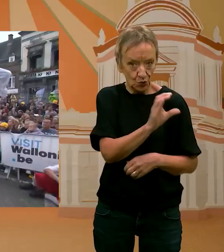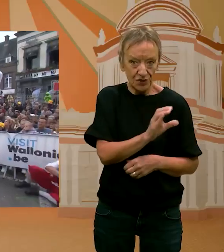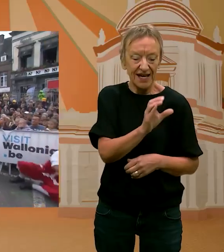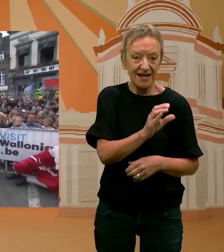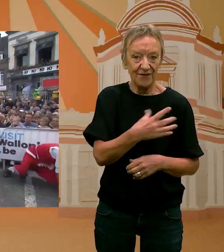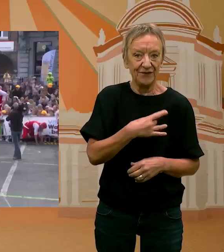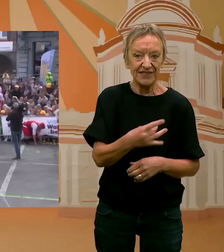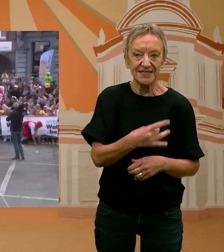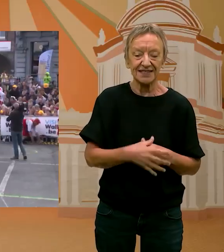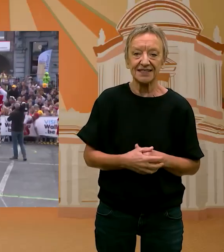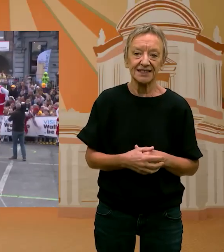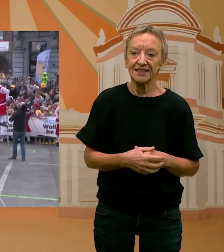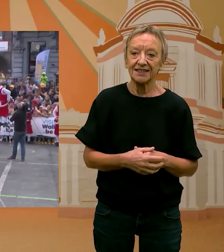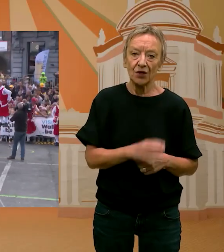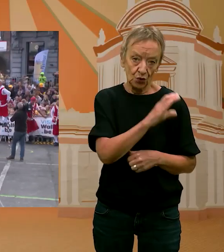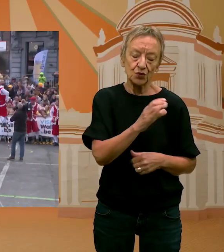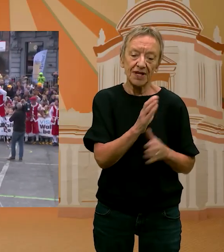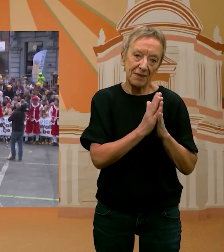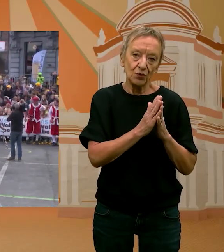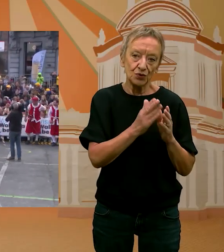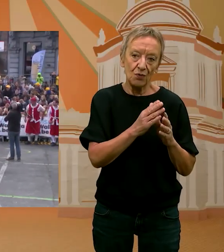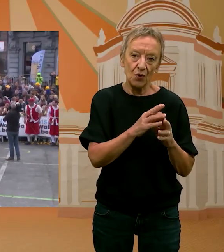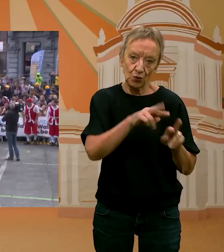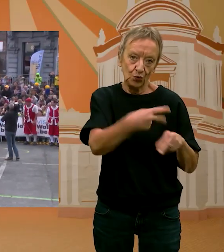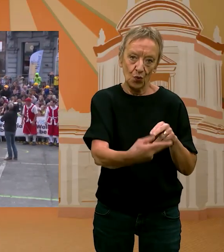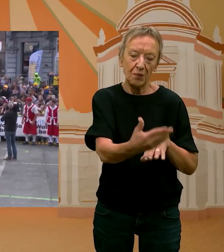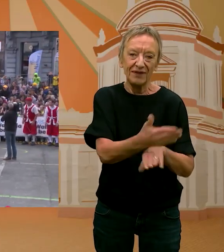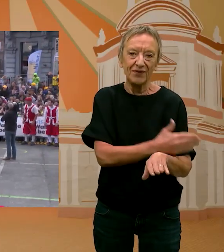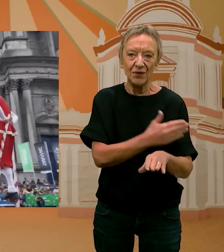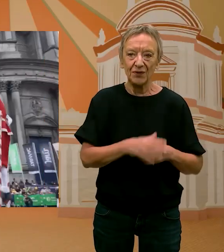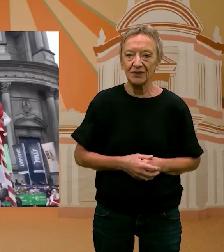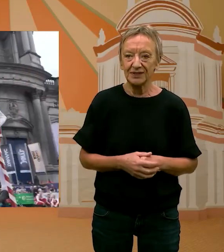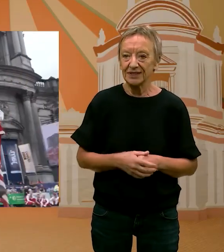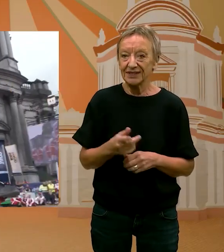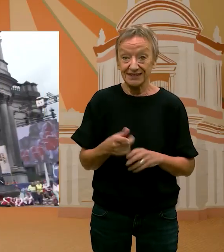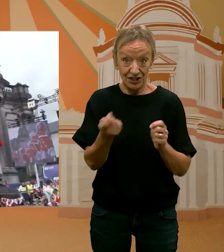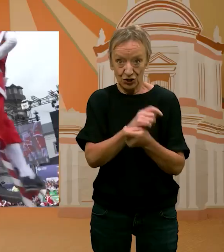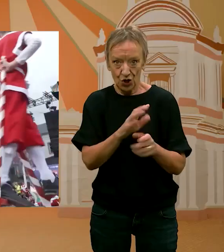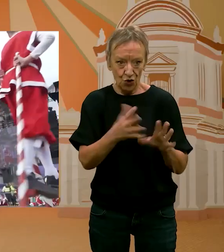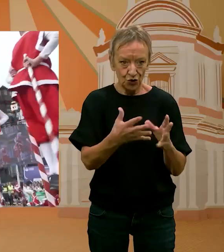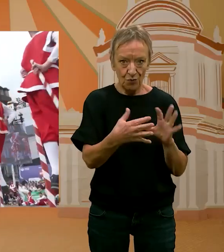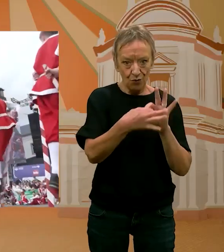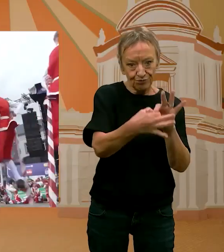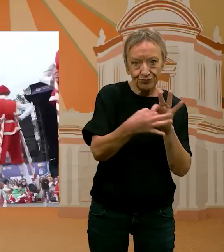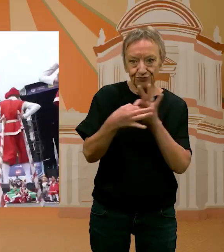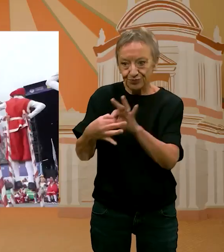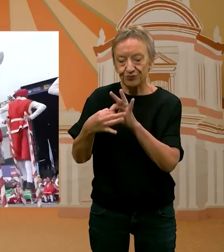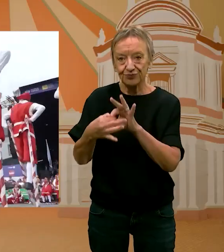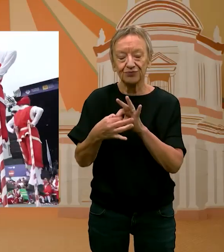Mais donc là, c'est vraiment un remaniement des alliances et ça change un peu toute la donne. Benja,